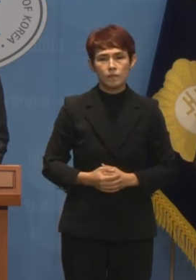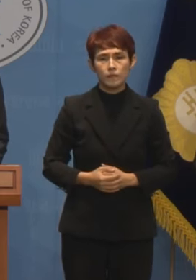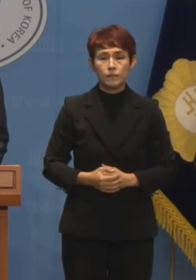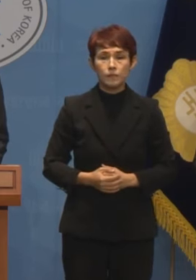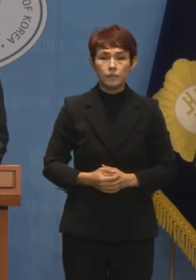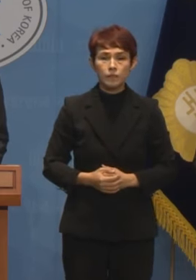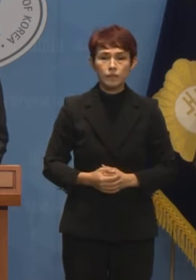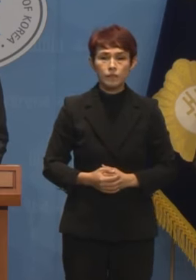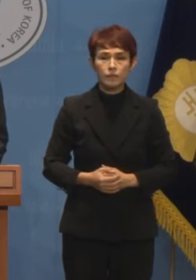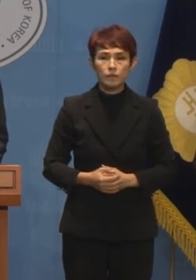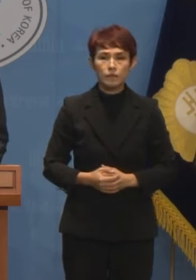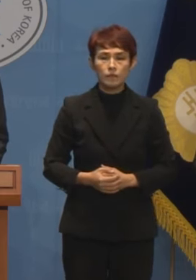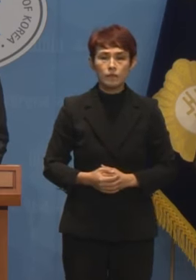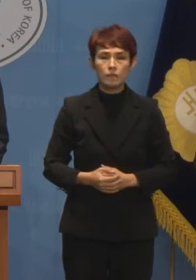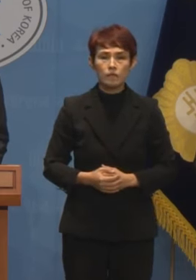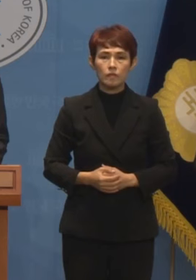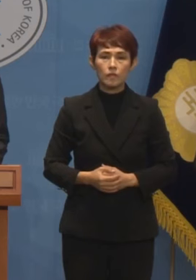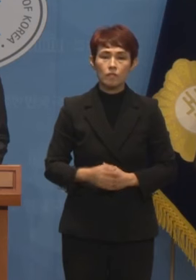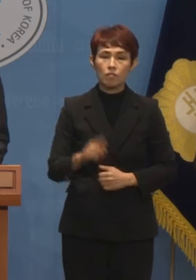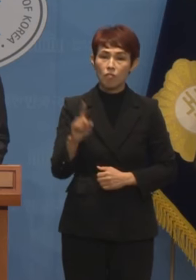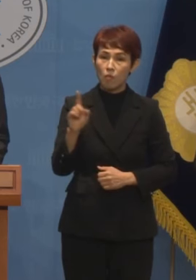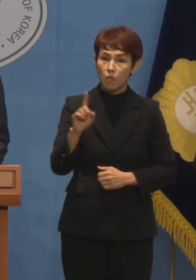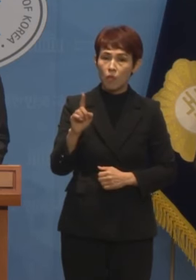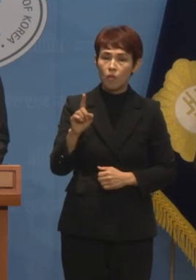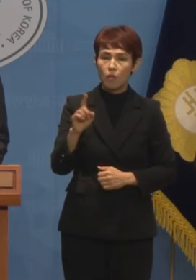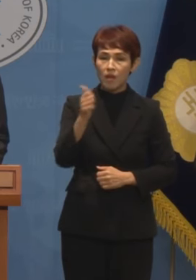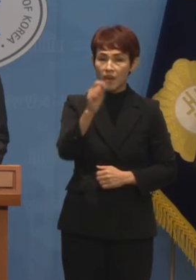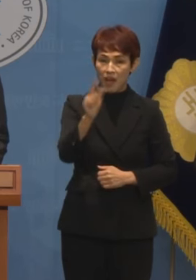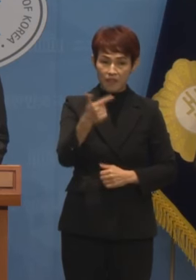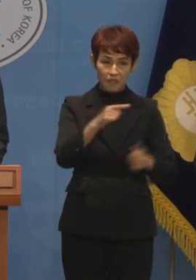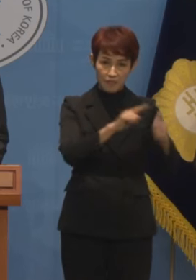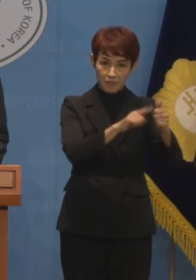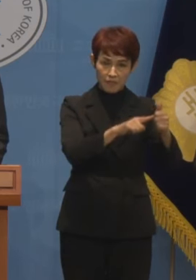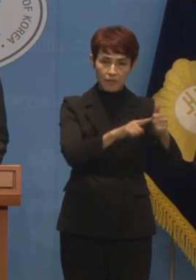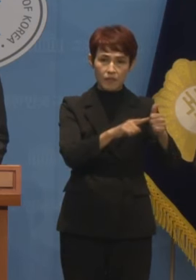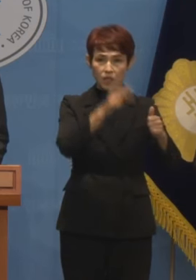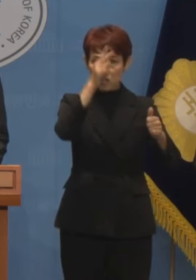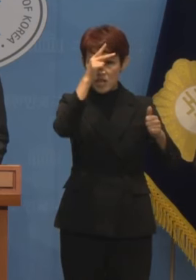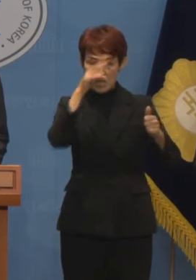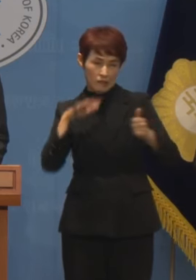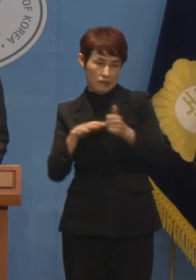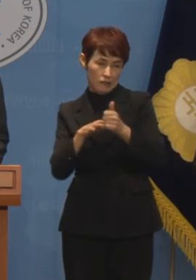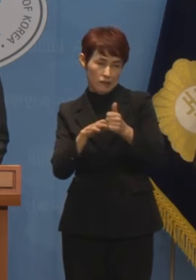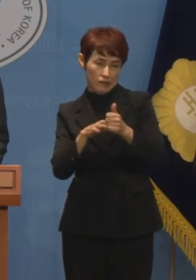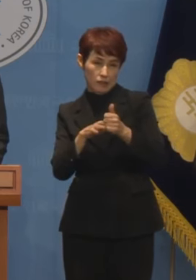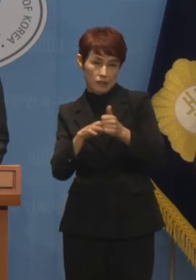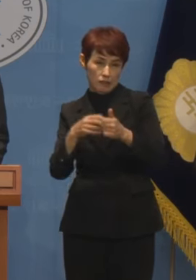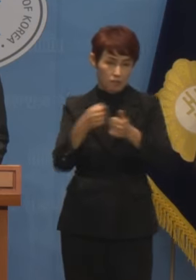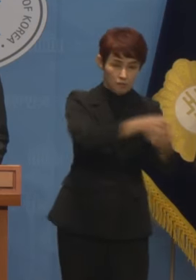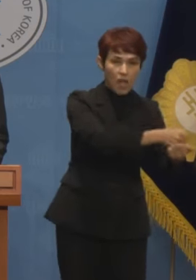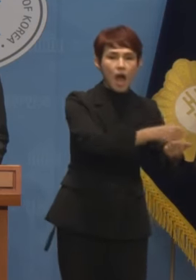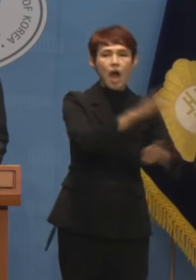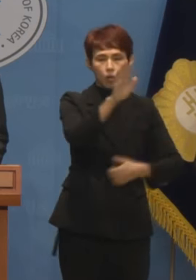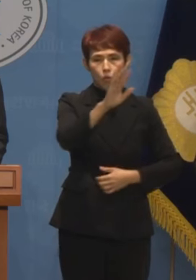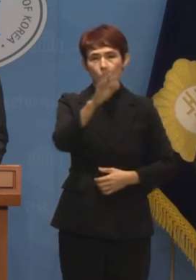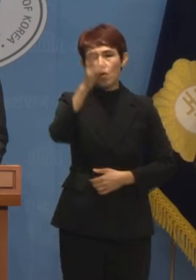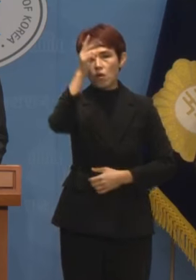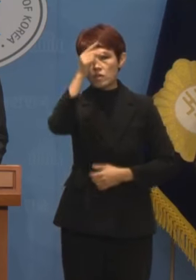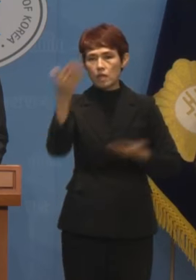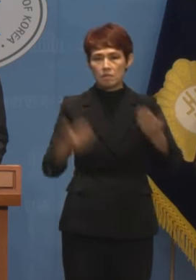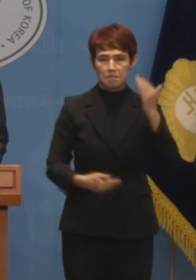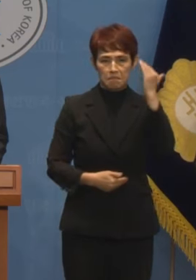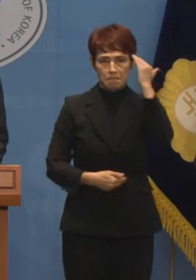그러면서 마치 한 의원이 경찰의 물리력에 의해 넘어진 것이 아니라 의도적으로 경찰의 직무를